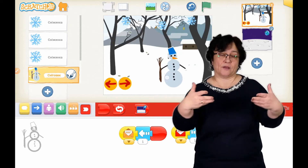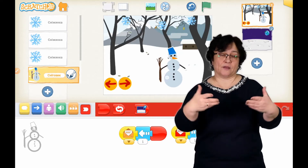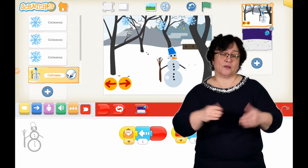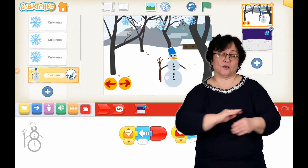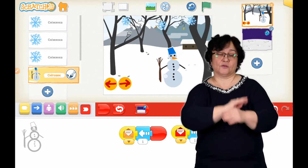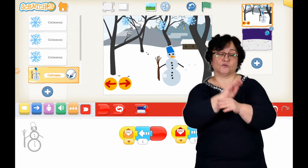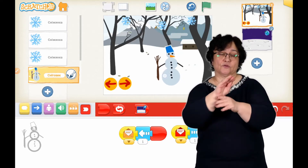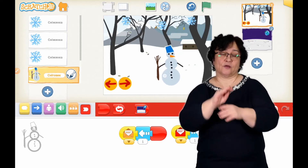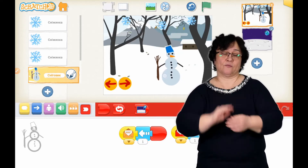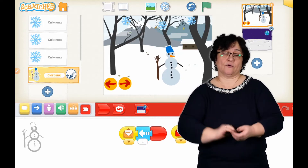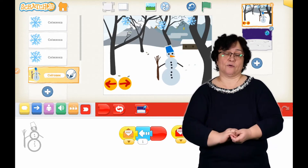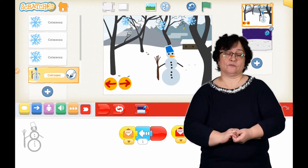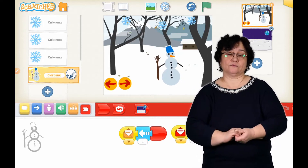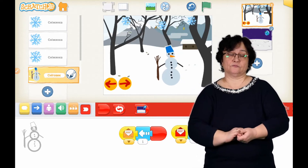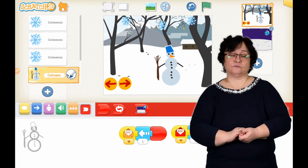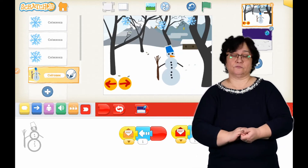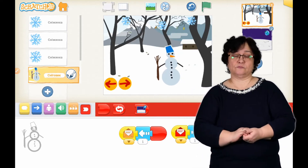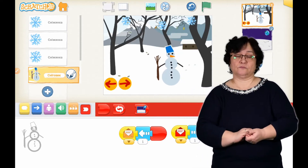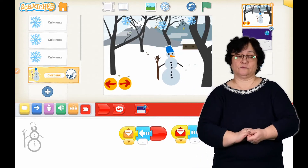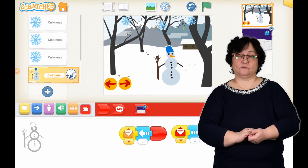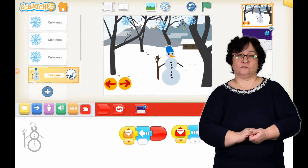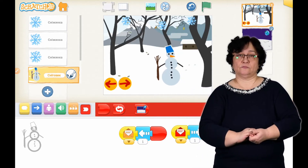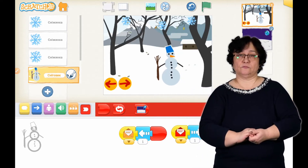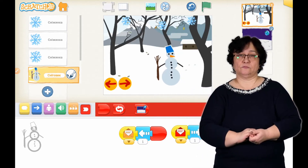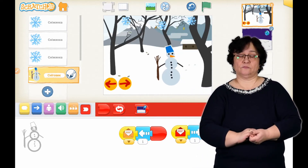Давай ми додамо